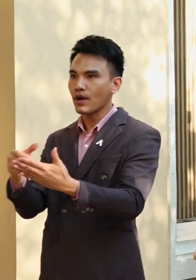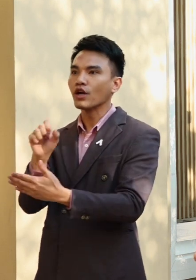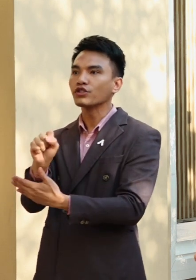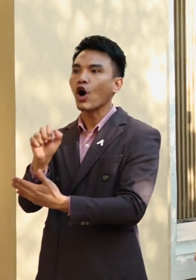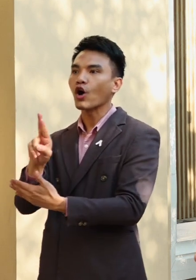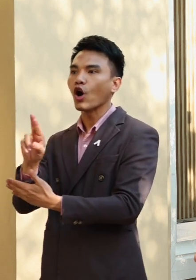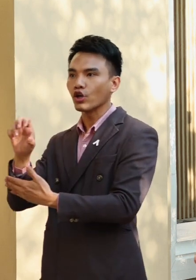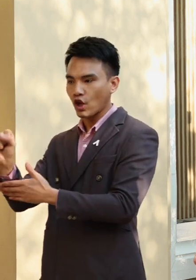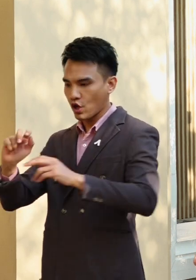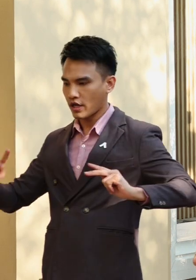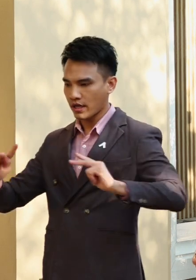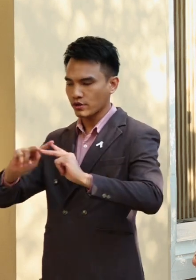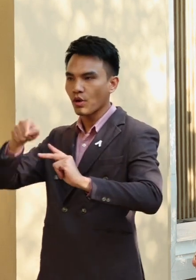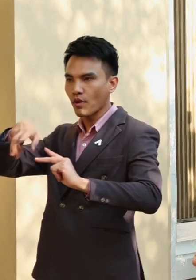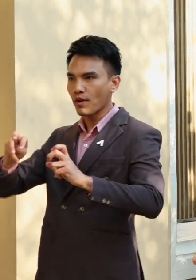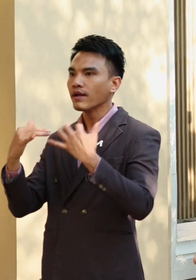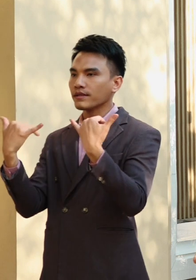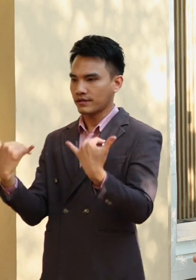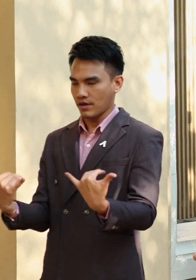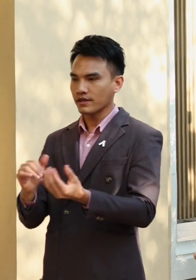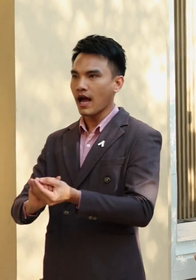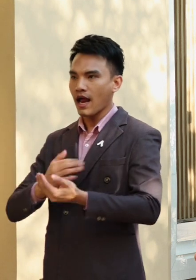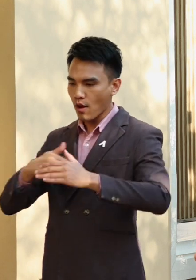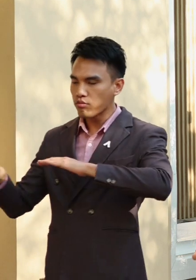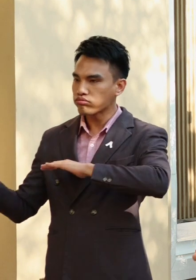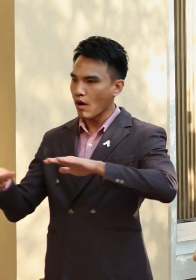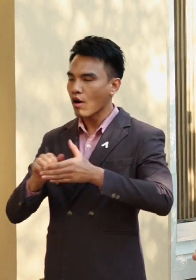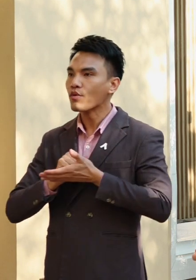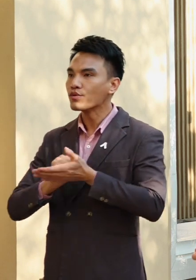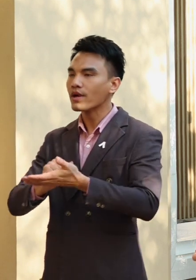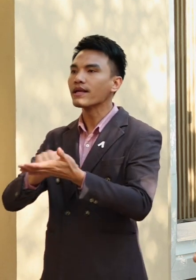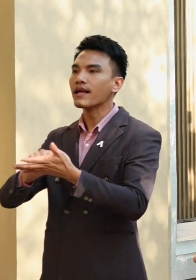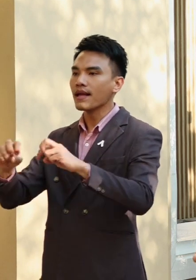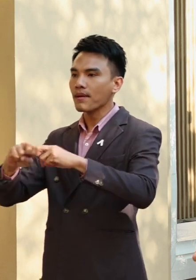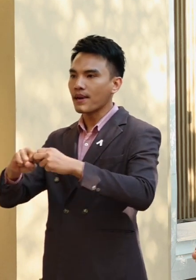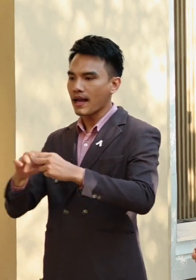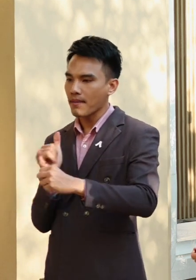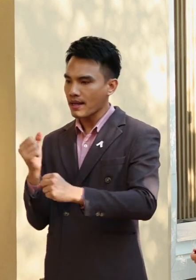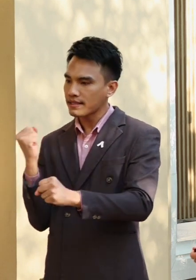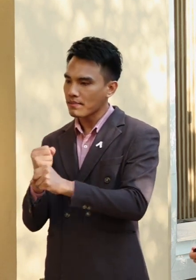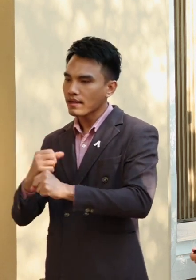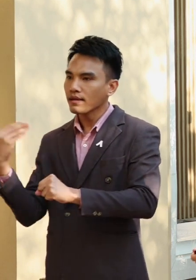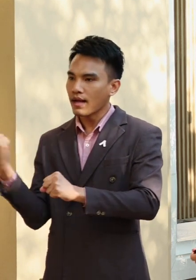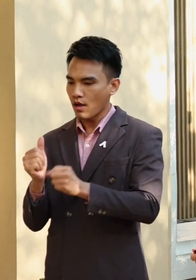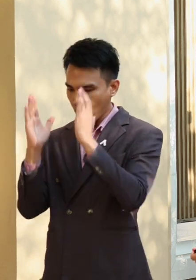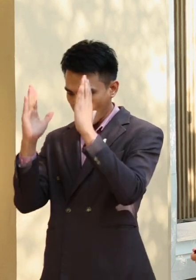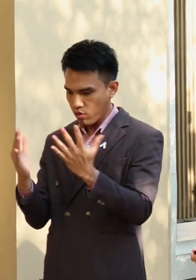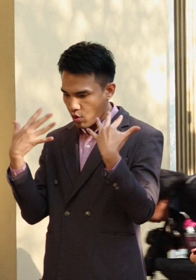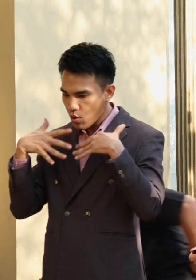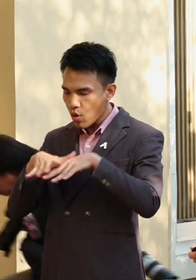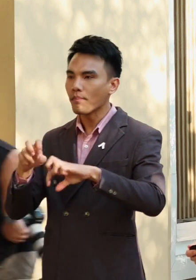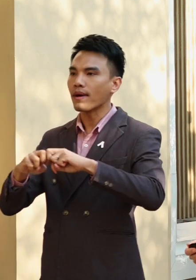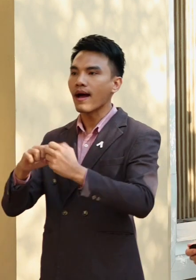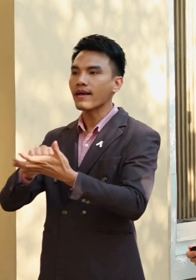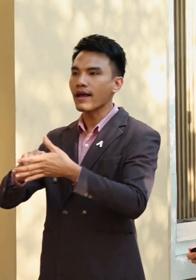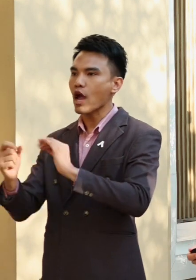รส.ของกระทรวงพม.นั้นขณะนี้เราก็เตรียมพร้อมจะดำเนินการเพื่อที่เร็วแล้วก็เจ้าหน้าที่ในการที่จะแก้ปัญหา